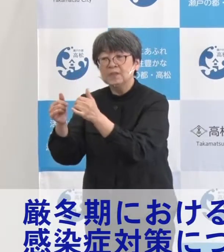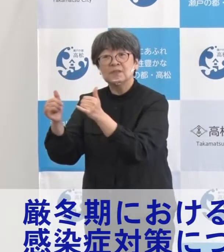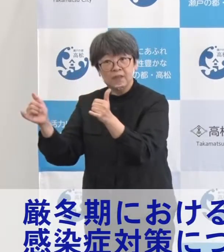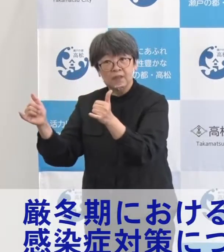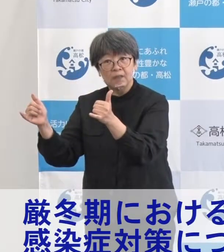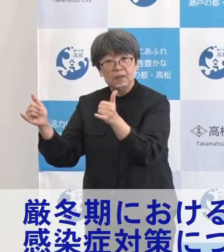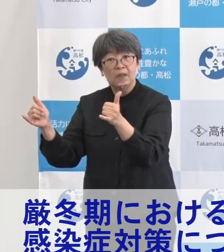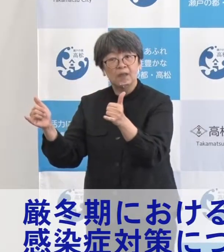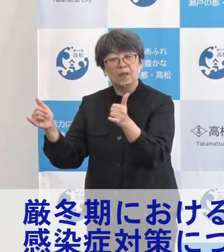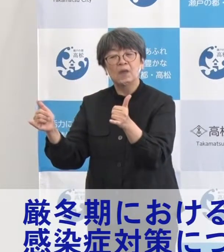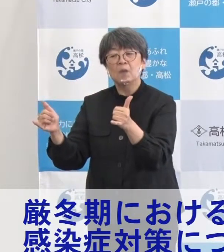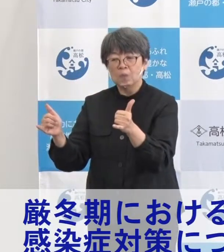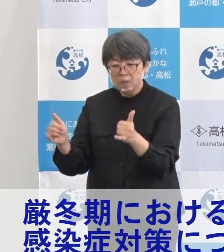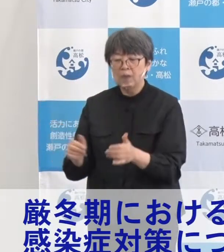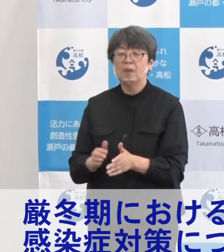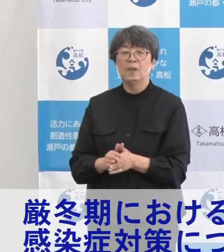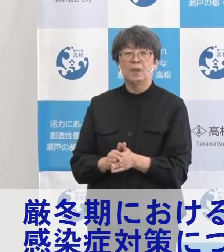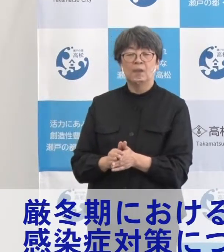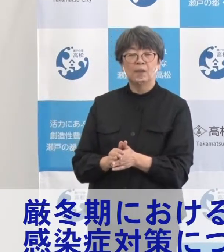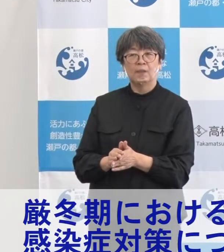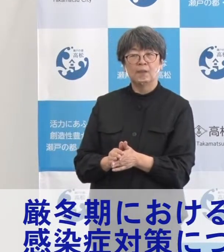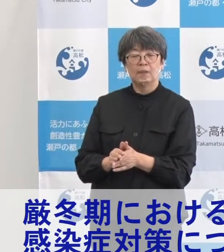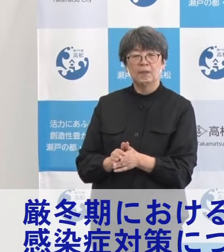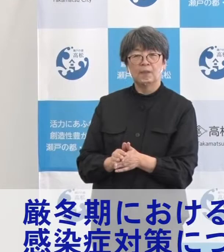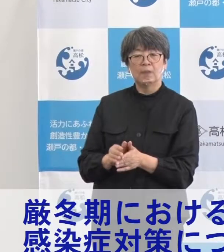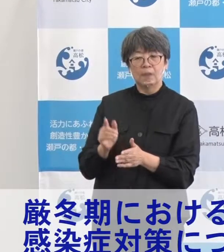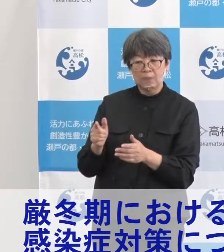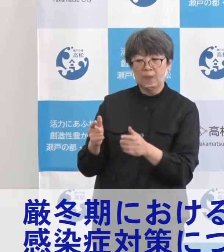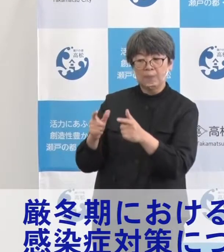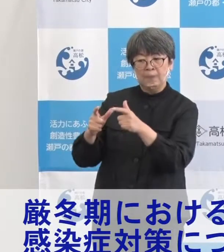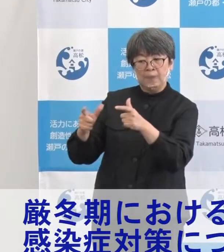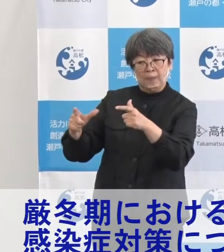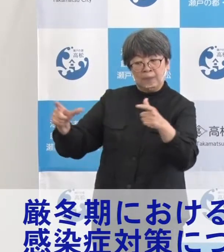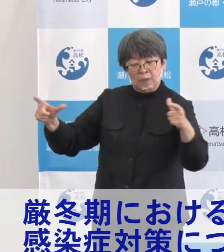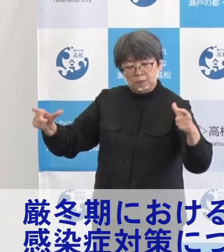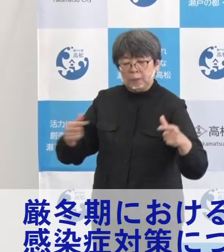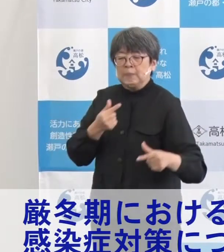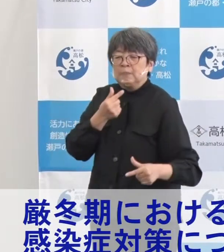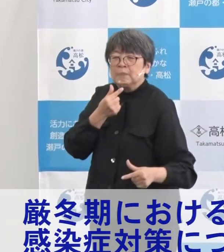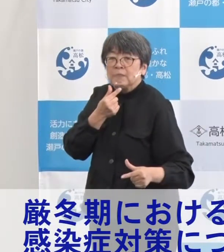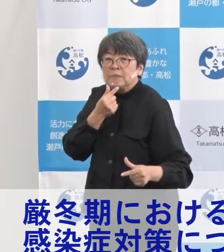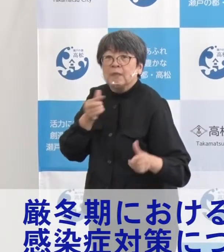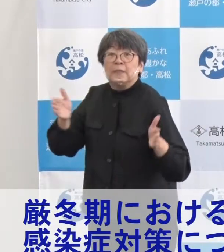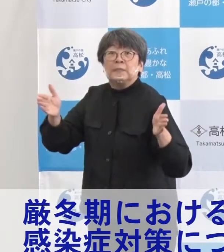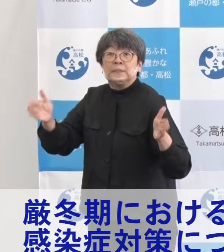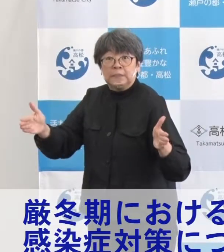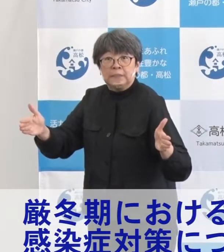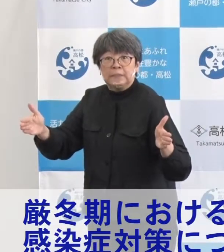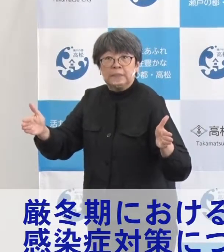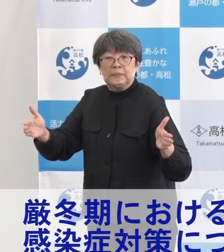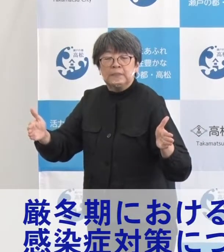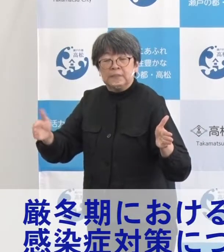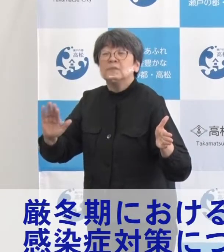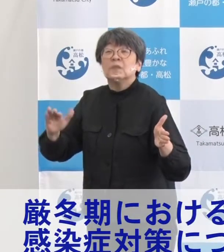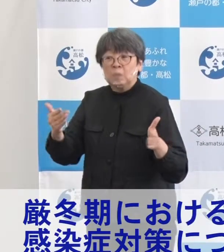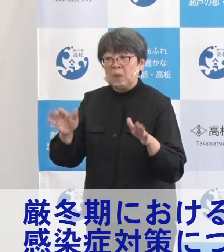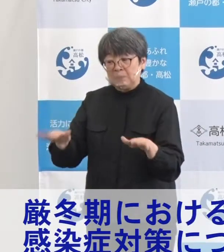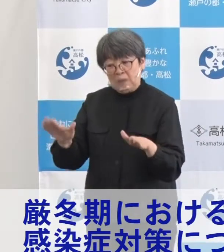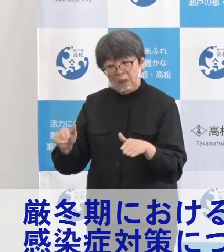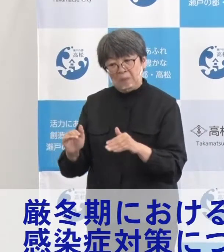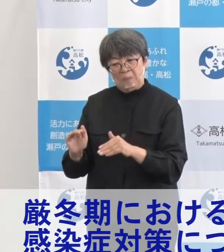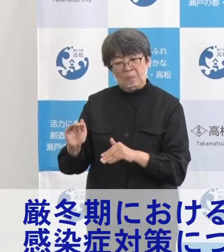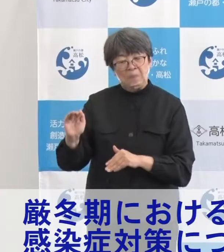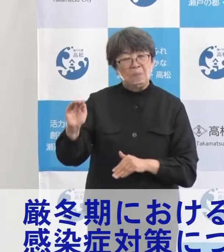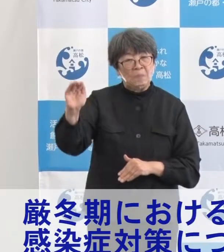とうとうしましてはまだ順慶あろう拡大警戒機というようなところには止まってますがかなり増えてきておると